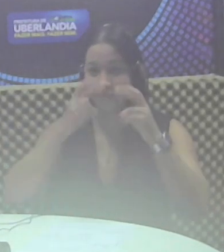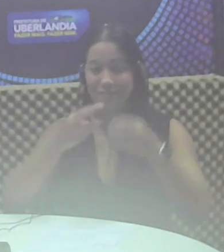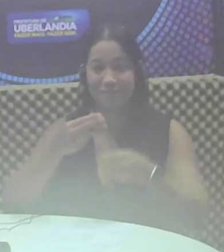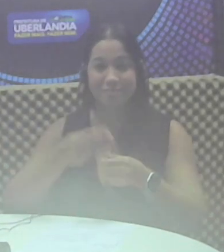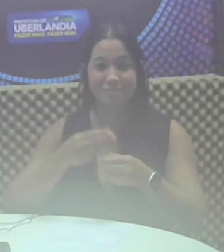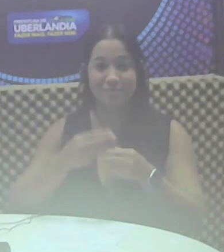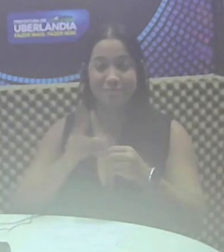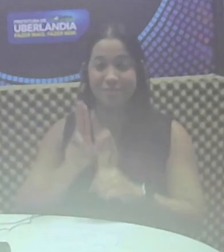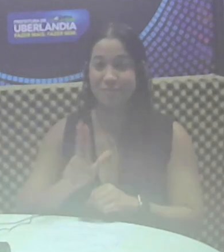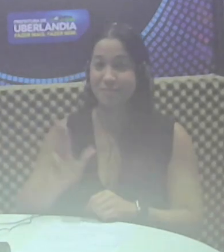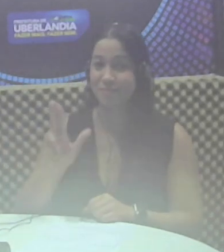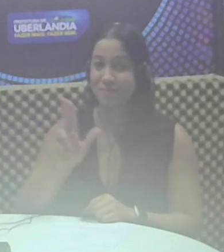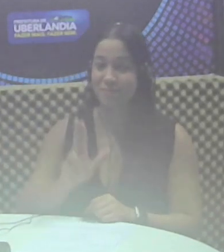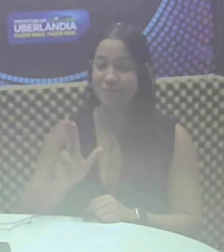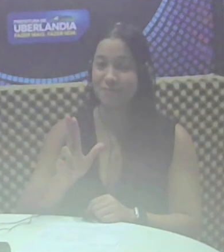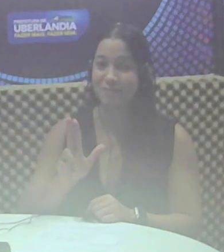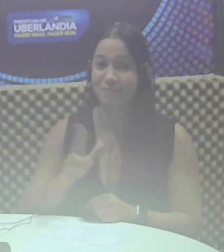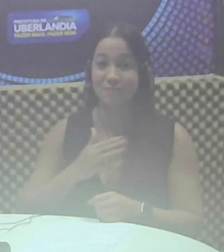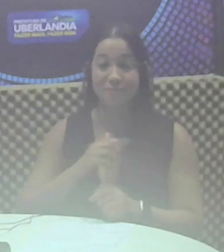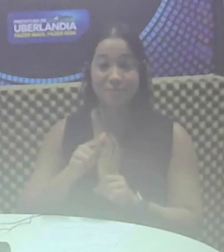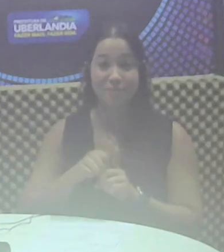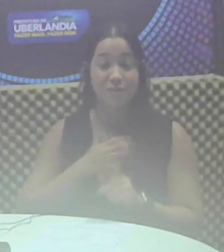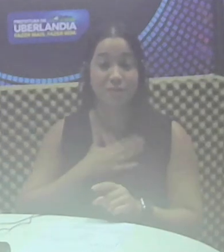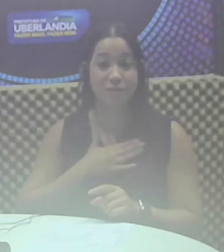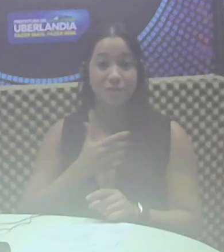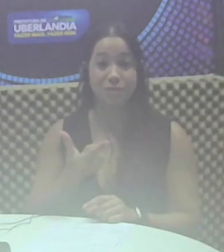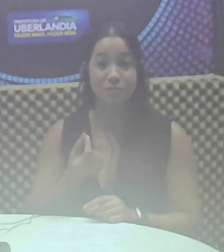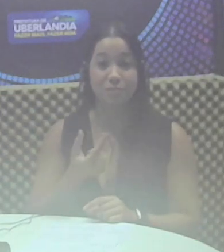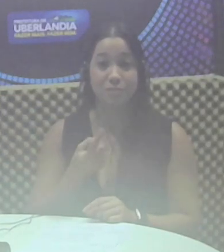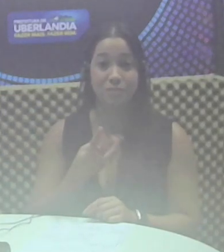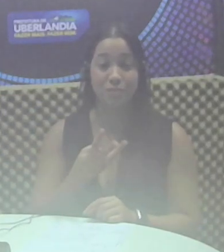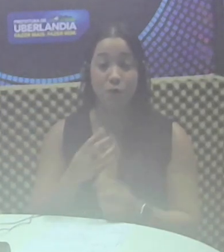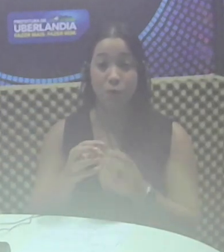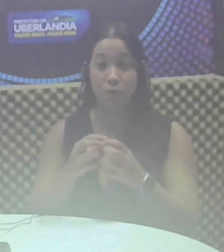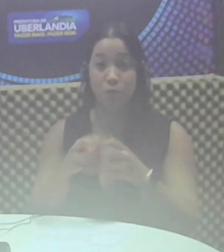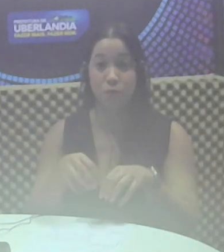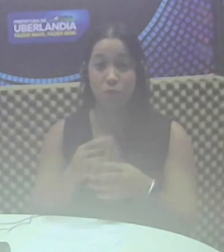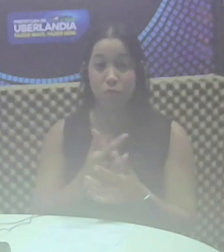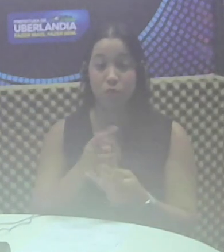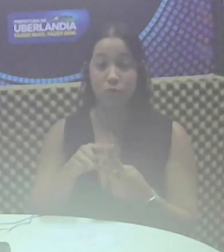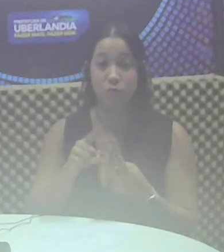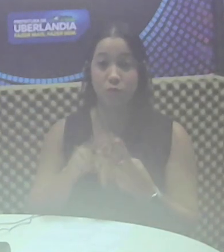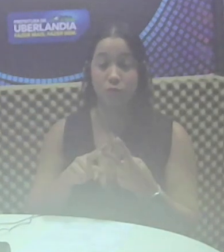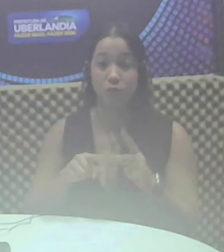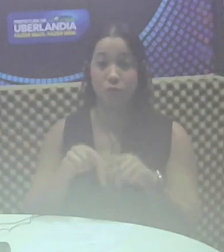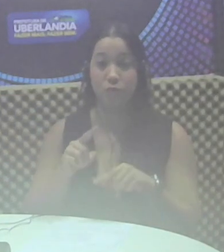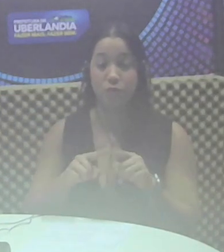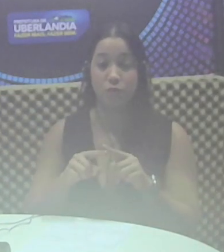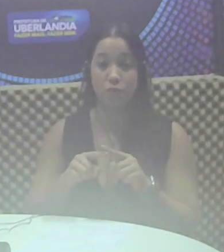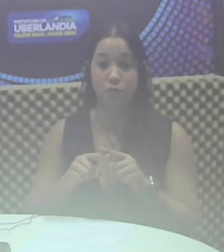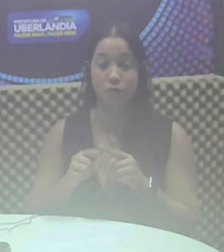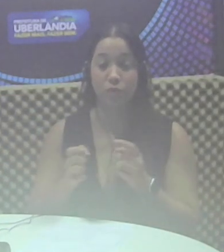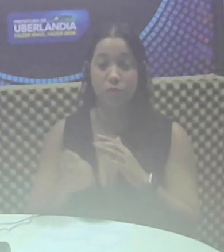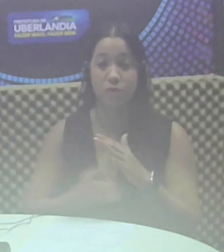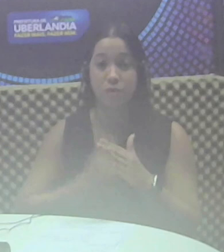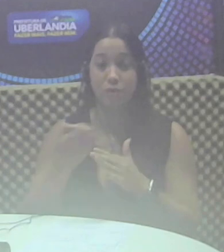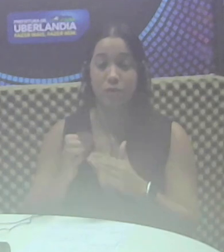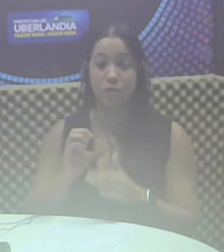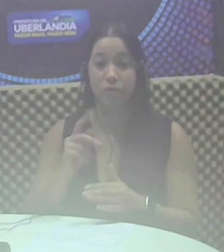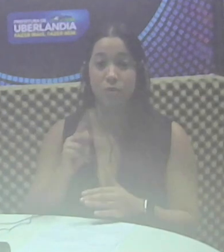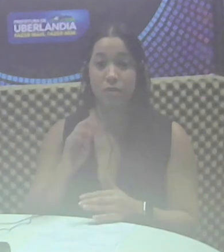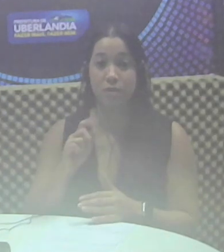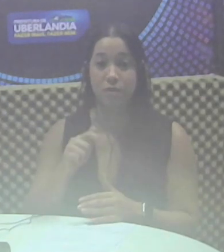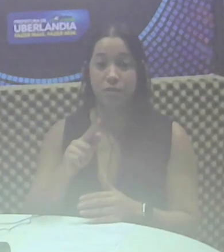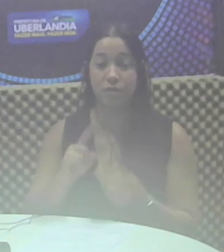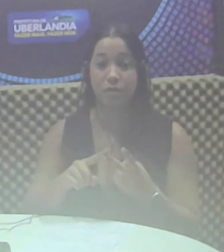Municipal de Uberlândia. Em agosto de 2023, os ovos de outros 2 produtores, as cooperativas Coopertang